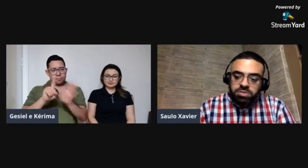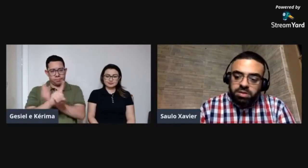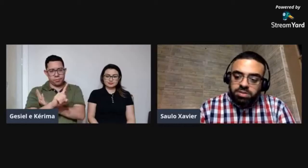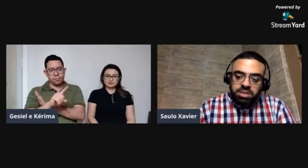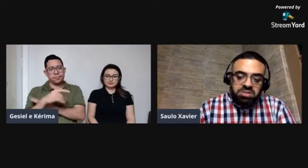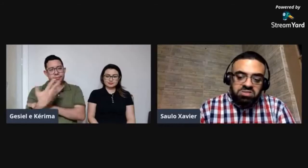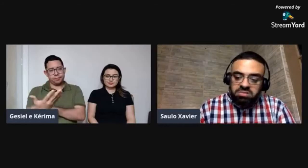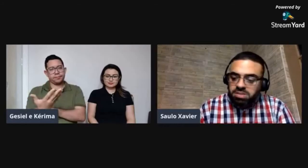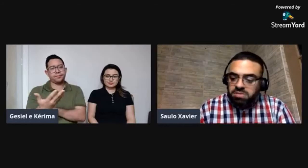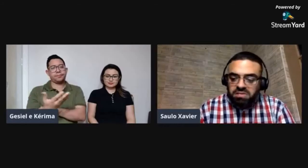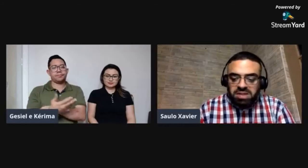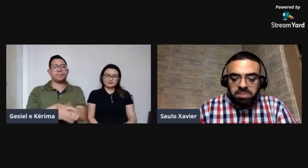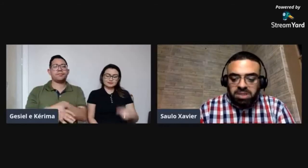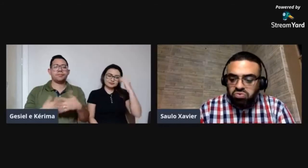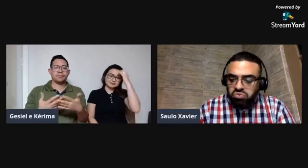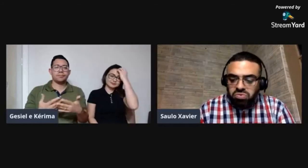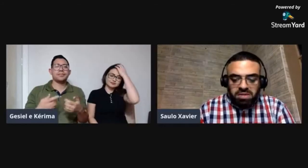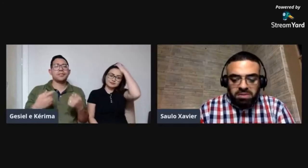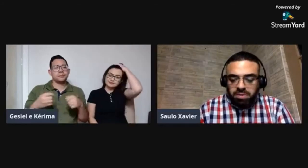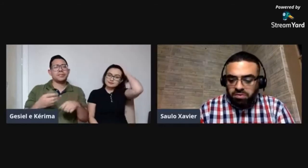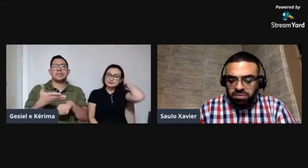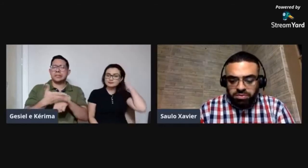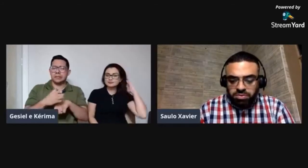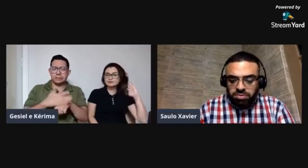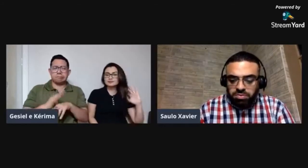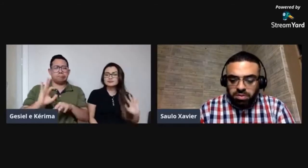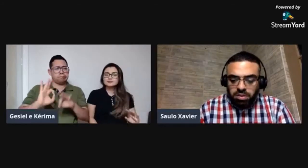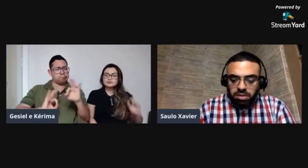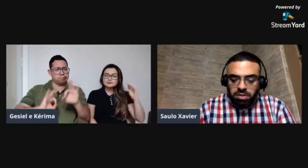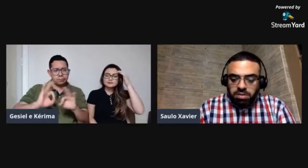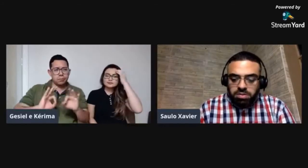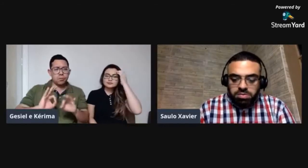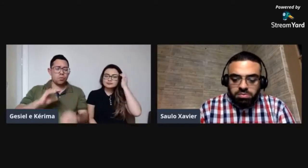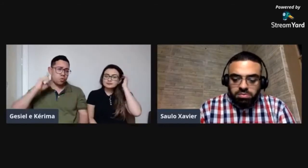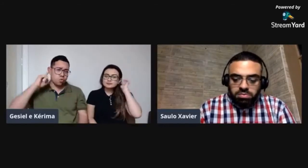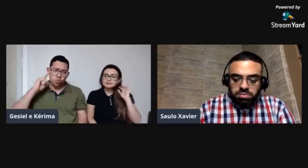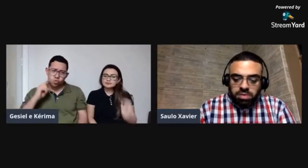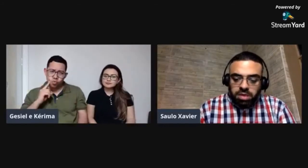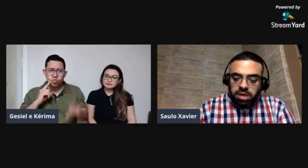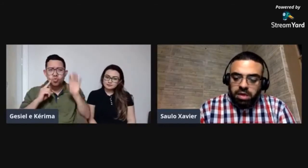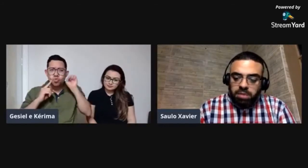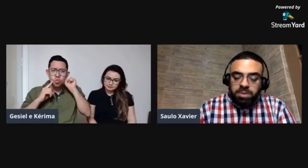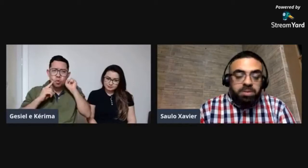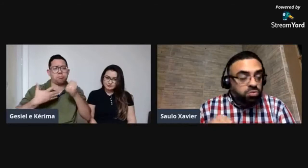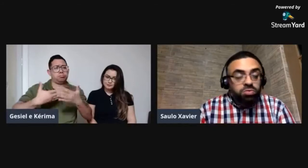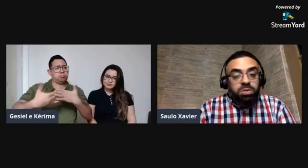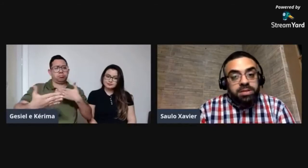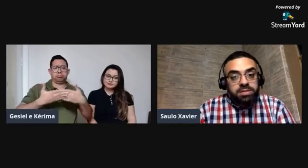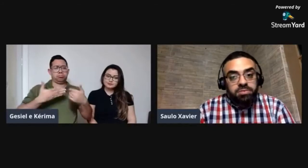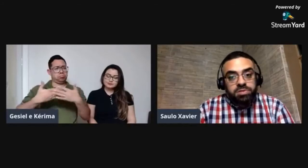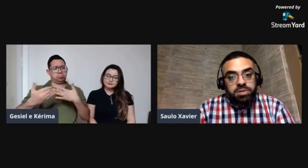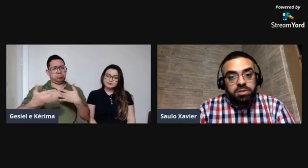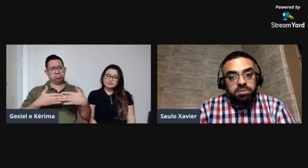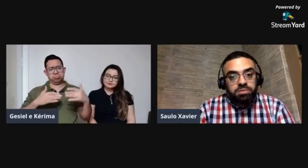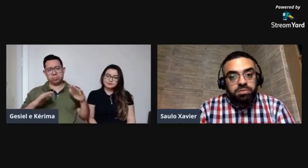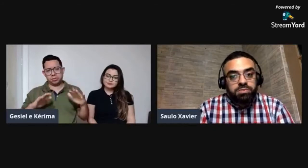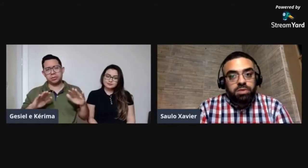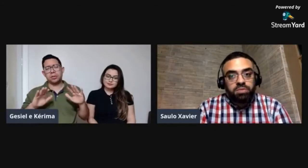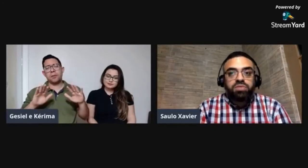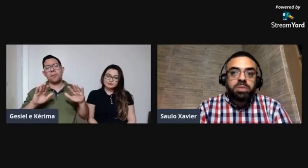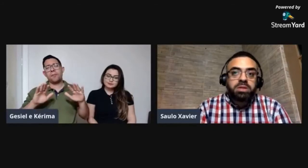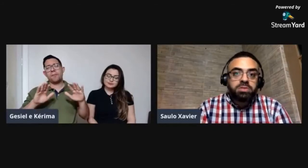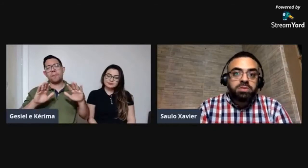isso eu acho que, gente, isso vale para surdo e vale para ouvinte. Isso, primeiro tudo começa com o